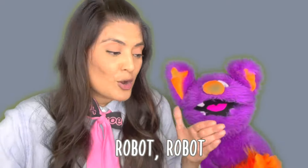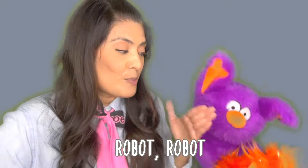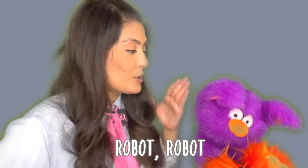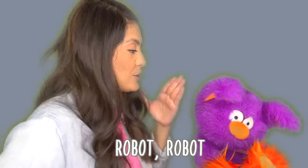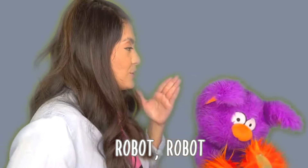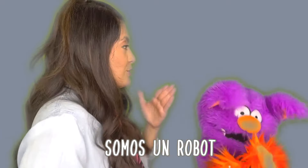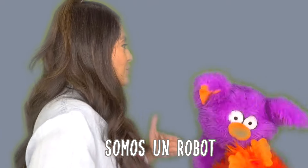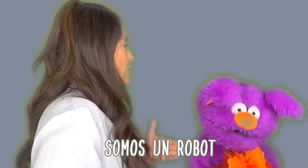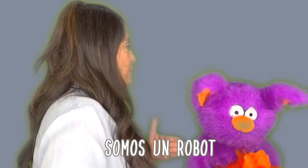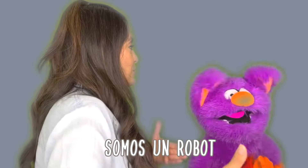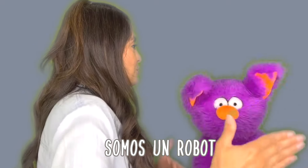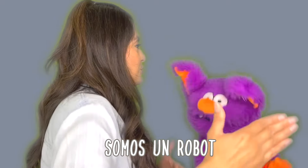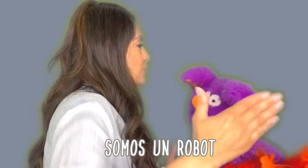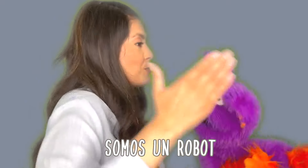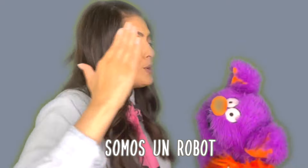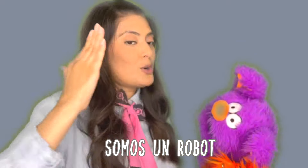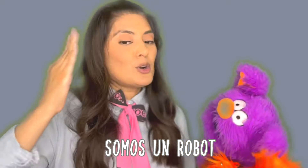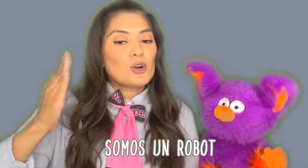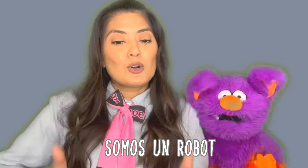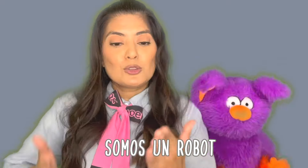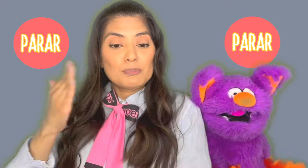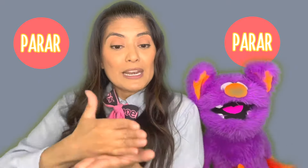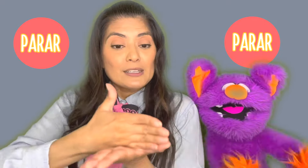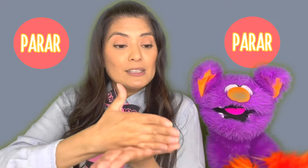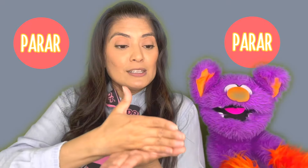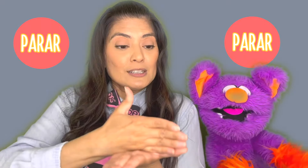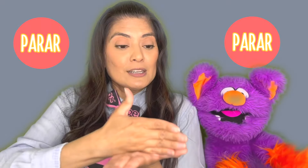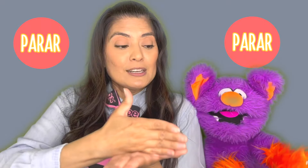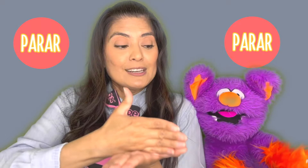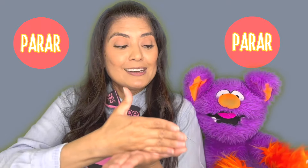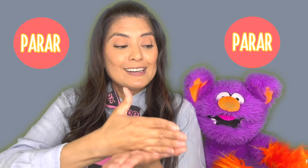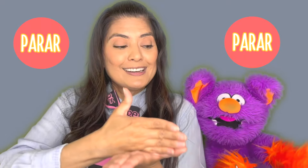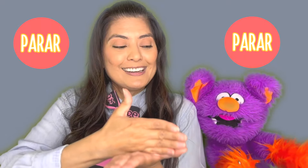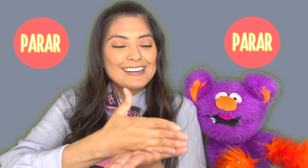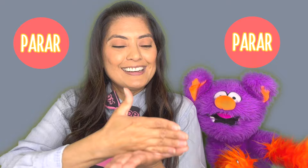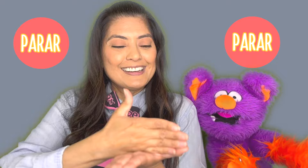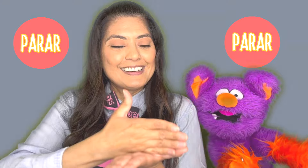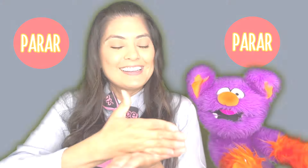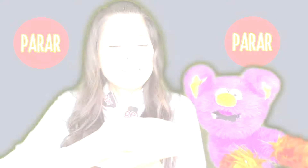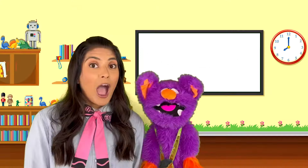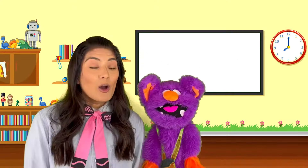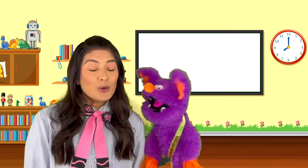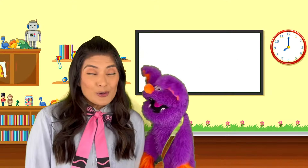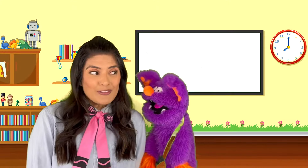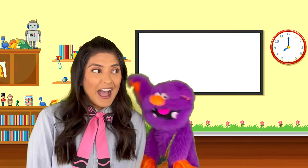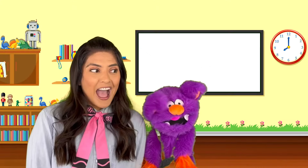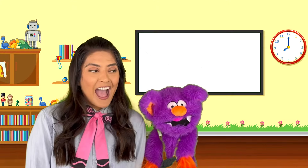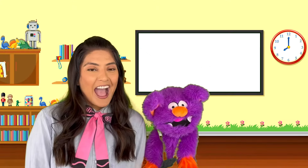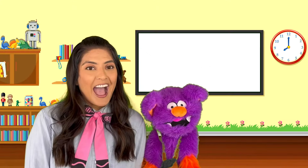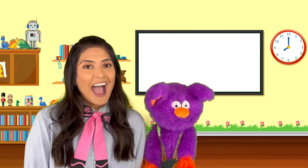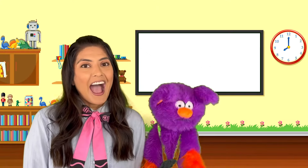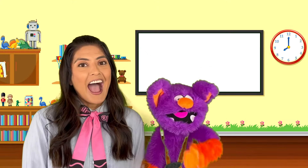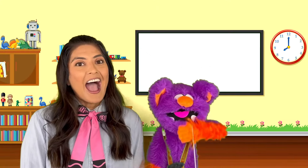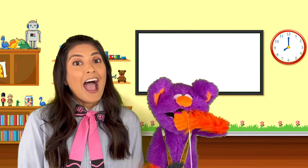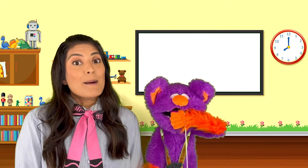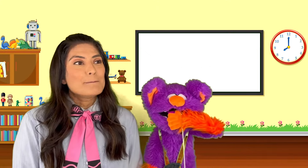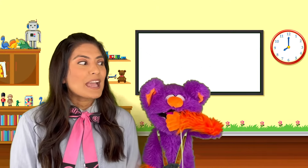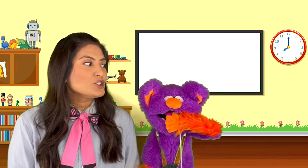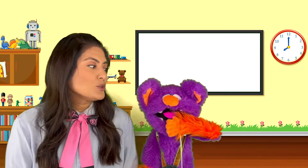Robot. Somos un robot. Parar. ¡Uva! ¿Me ayudas